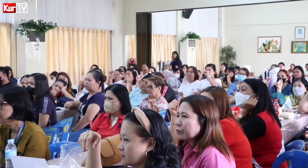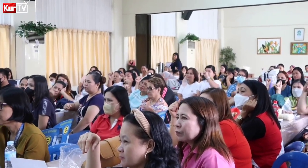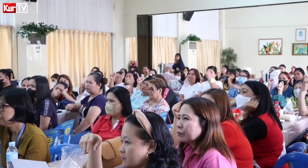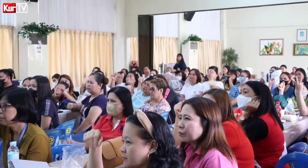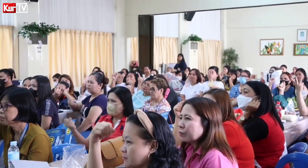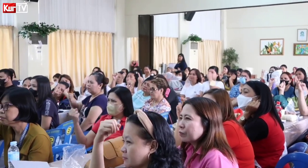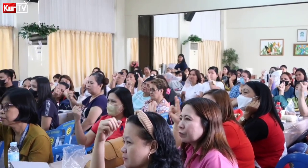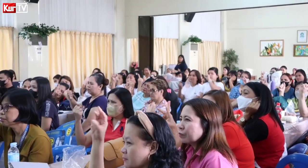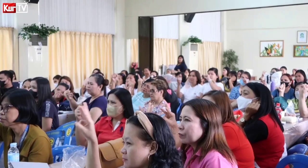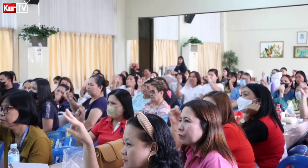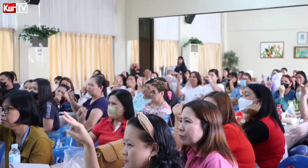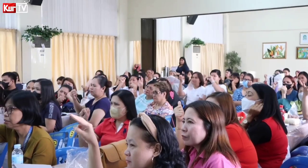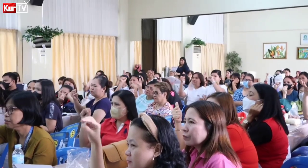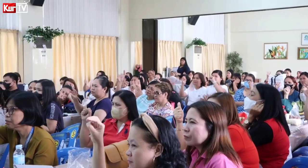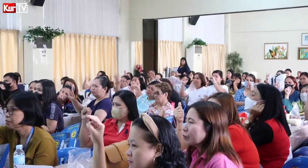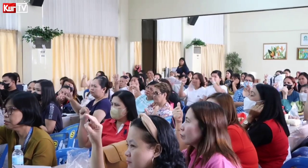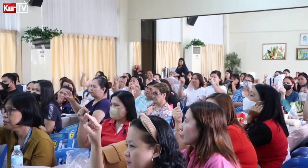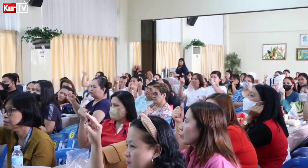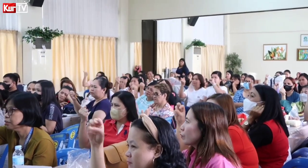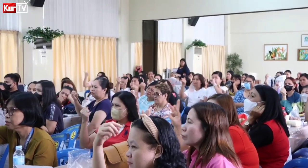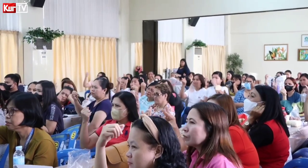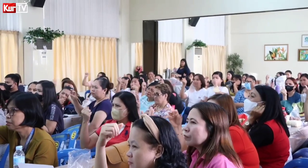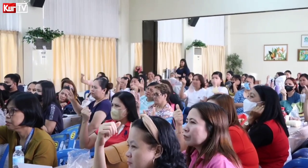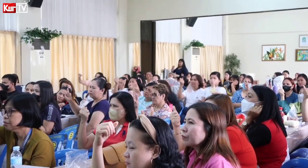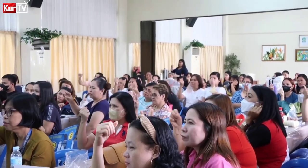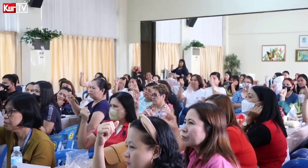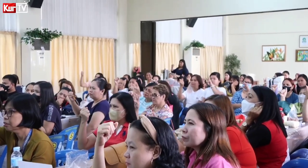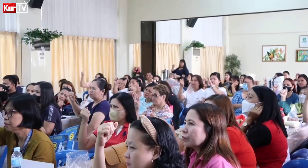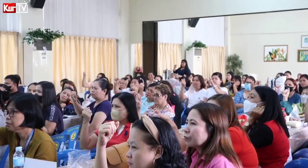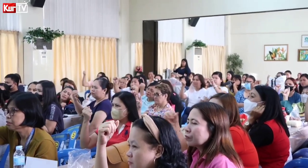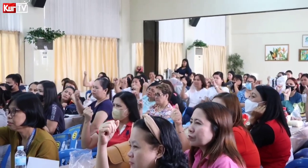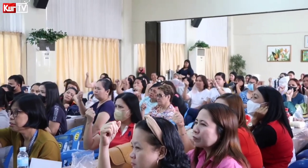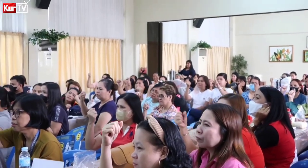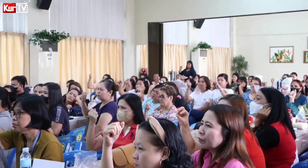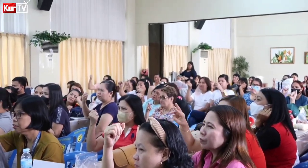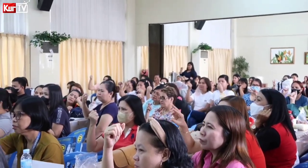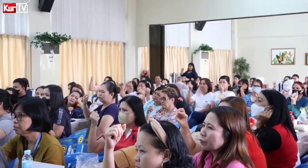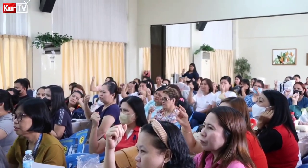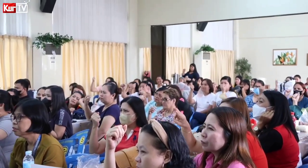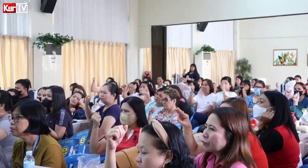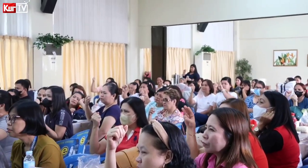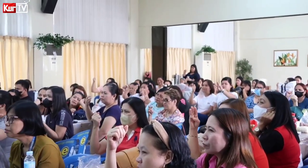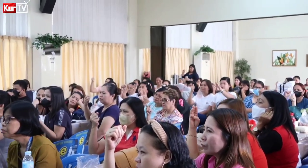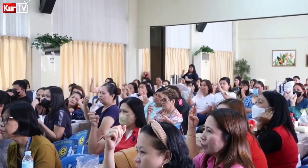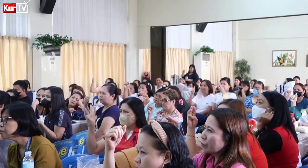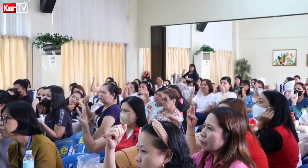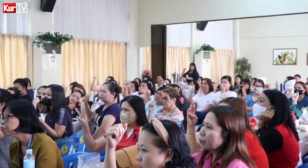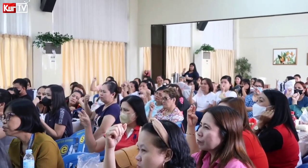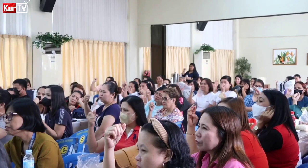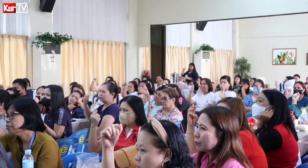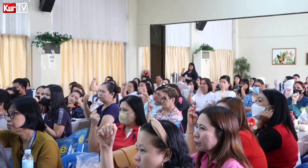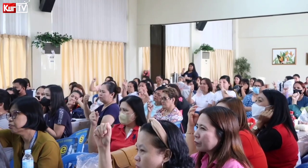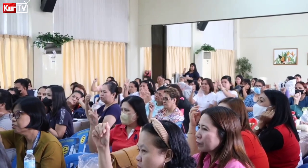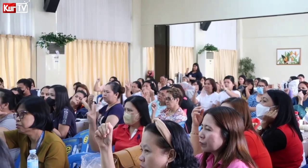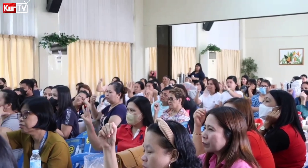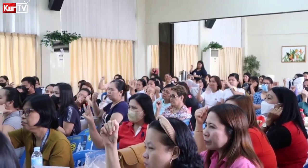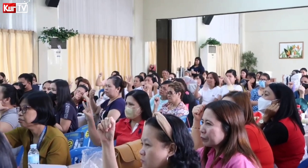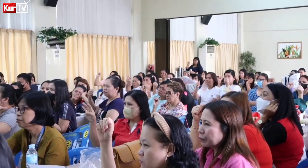Ganun siya. 16. Ginagano pa kasi. Eh, yung isang classroom po, ginano niya talaga. Dinahirapan siya. So, ganito na